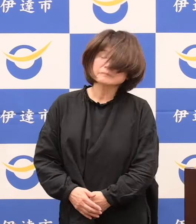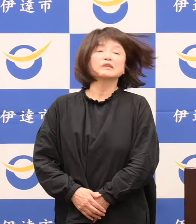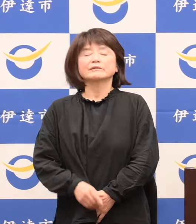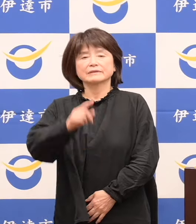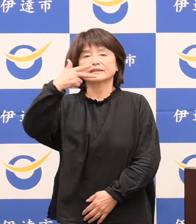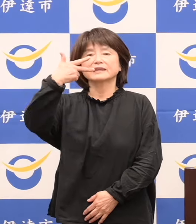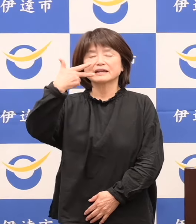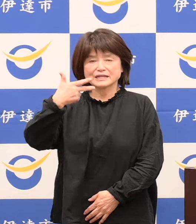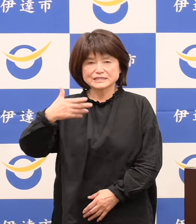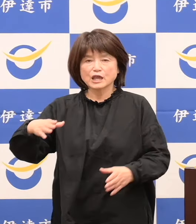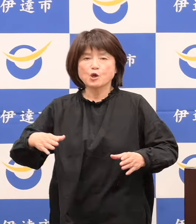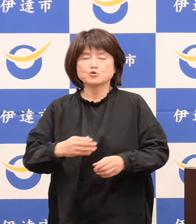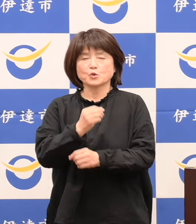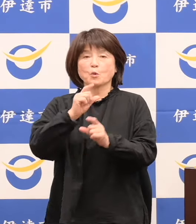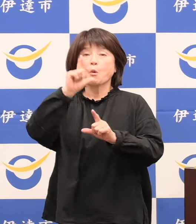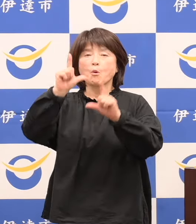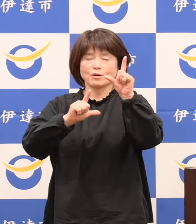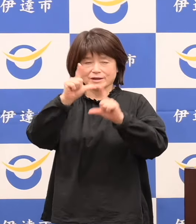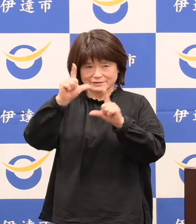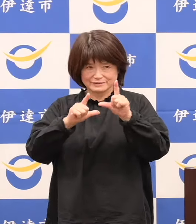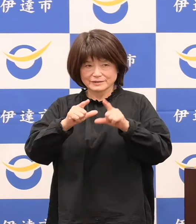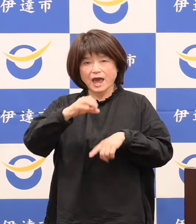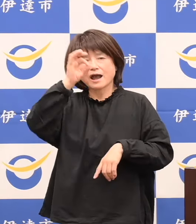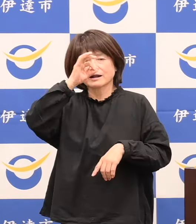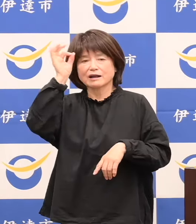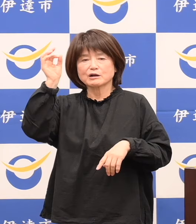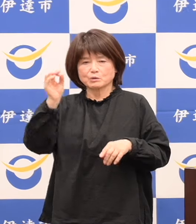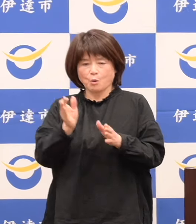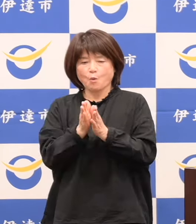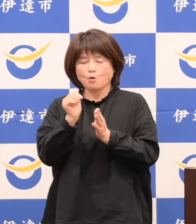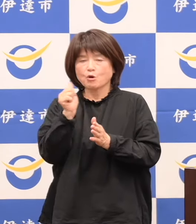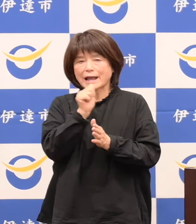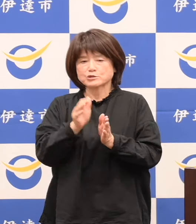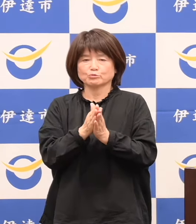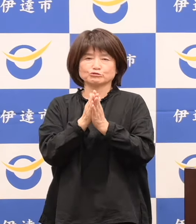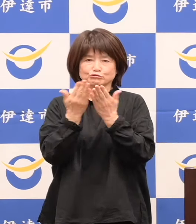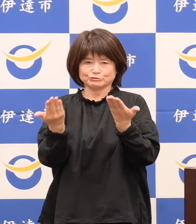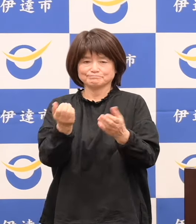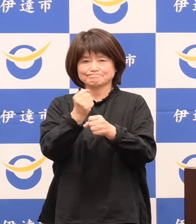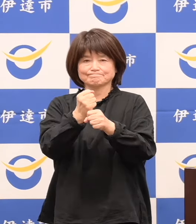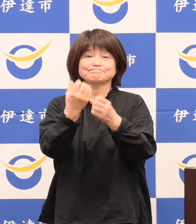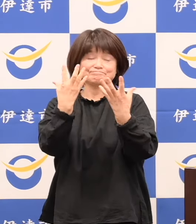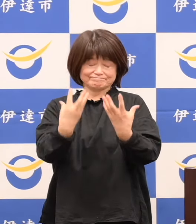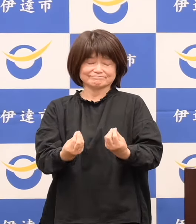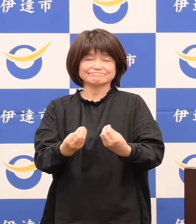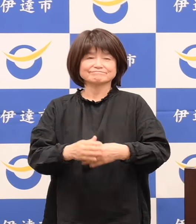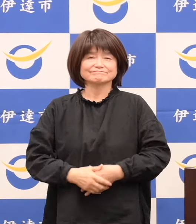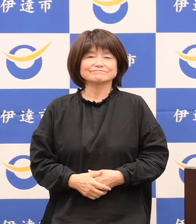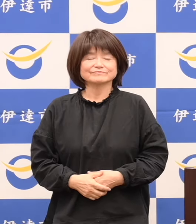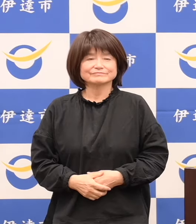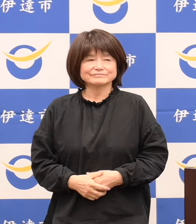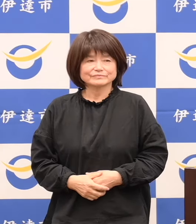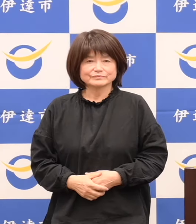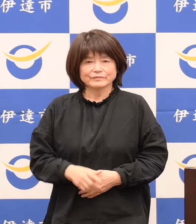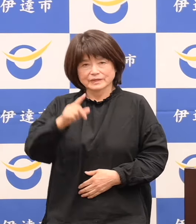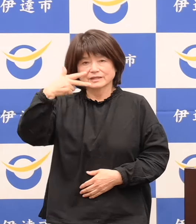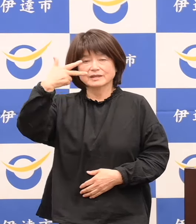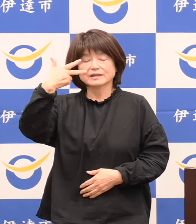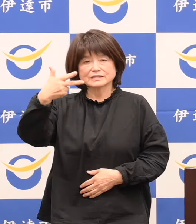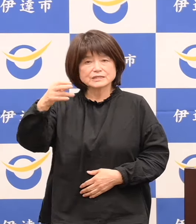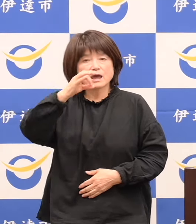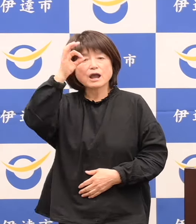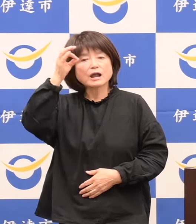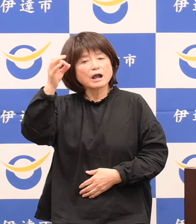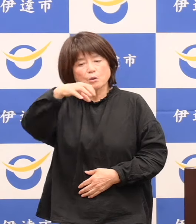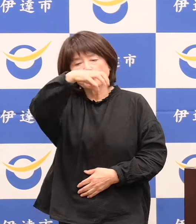伊達市総合型観光ガイドブックを作成をいたしました。伊達市の観